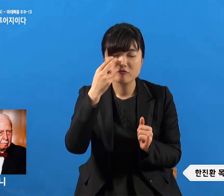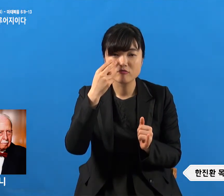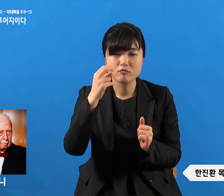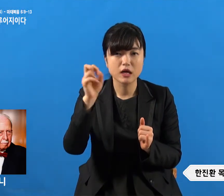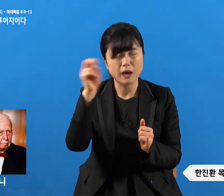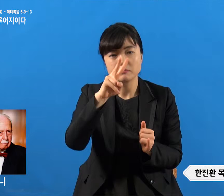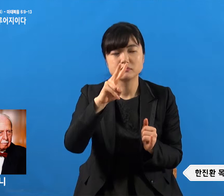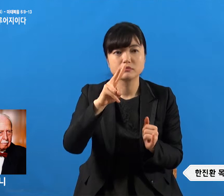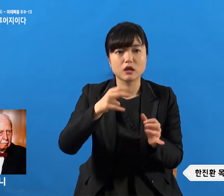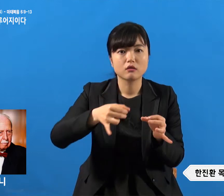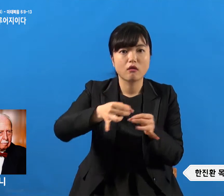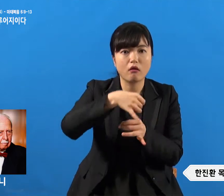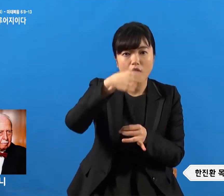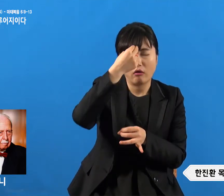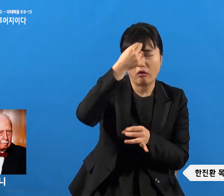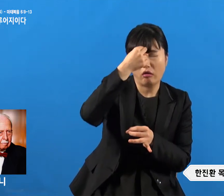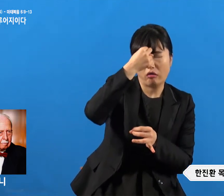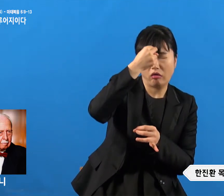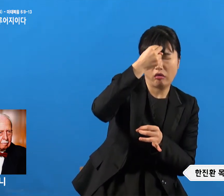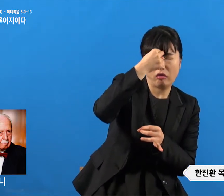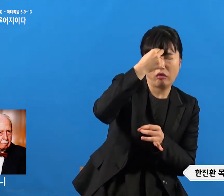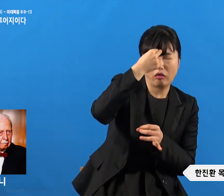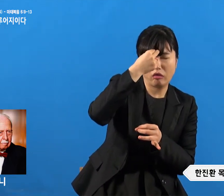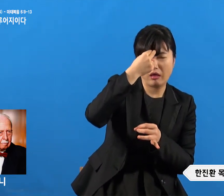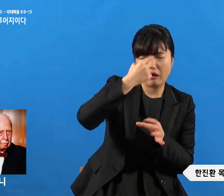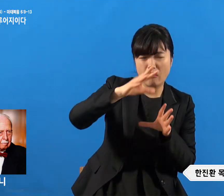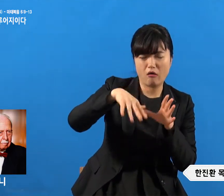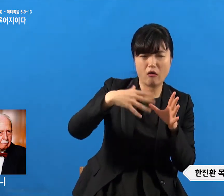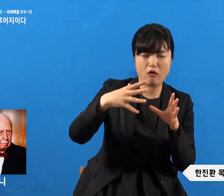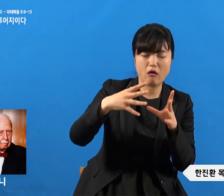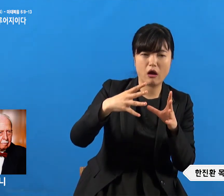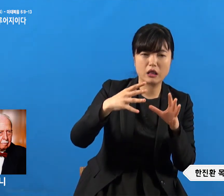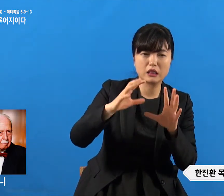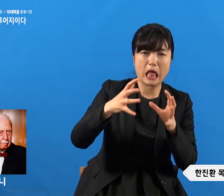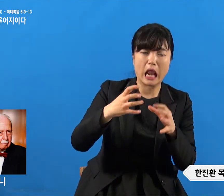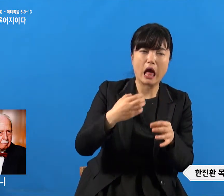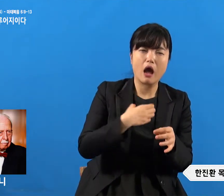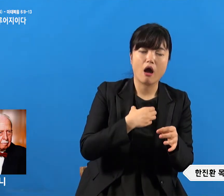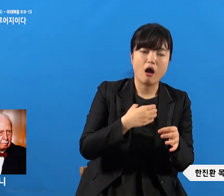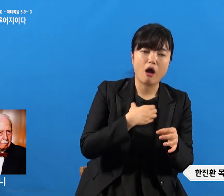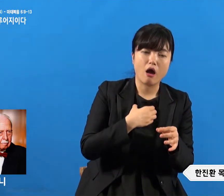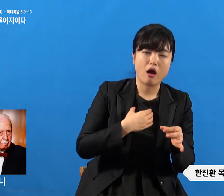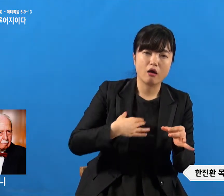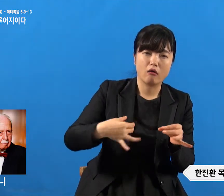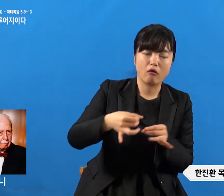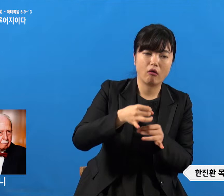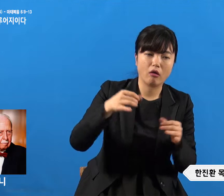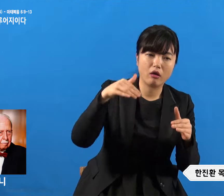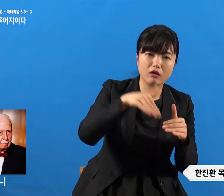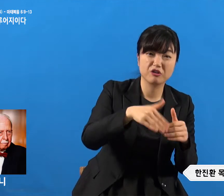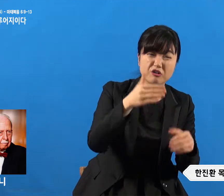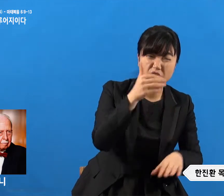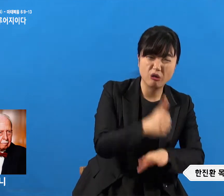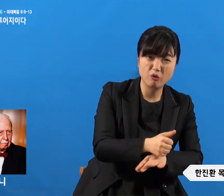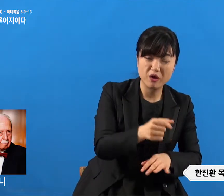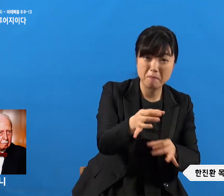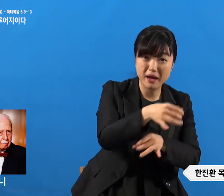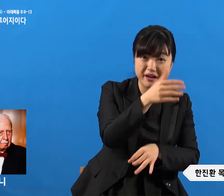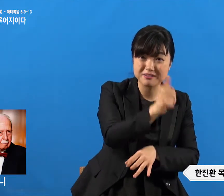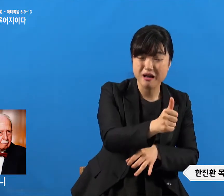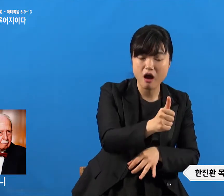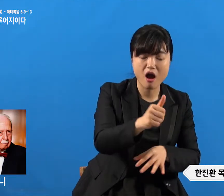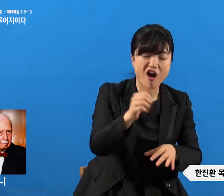헤쳐가지는 못했습니다. 경제 대공황을 당해서 이 J.C. 페니도 그만 파산을 하고